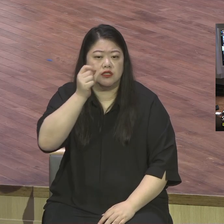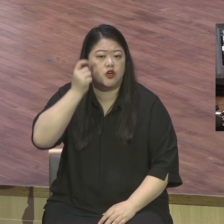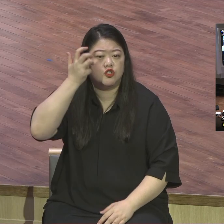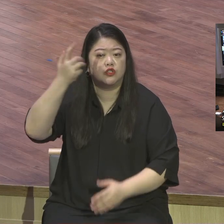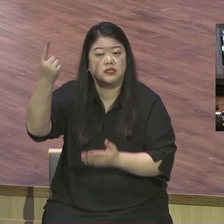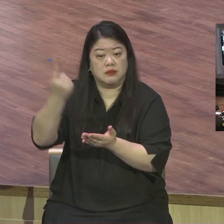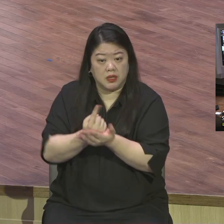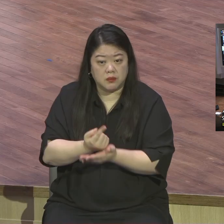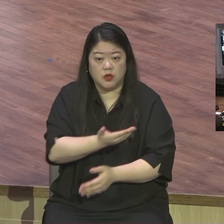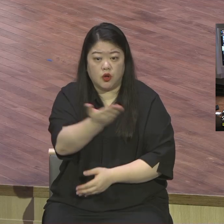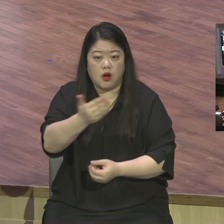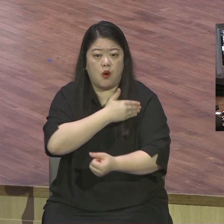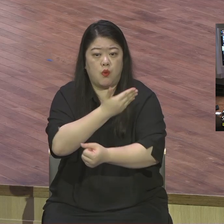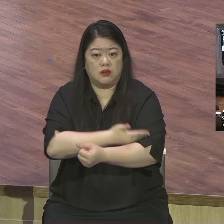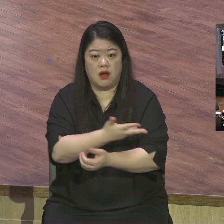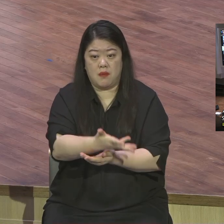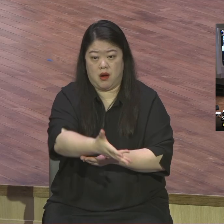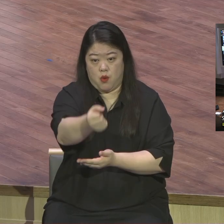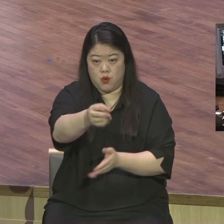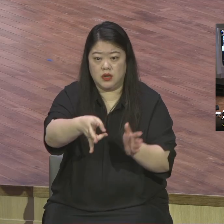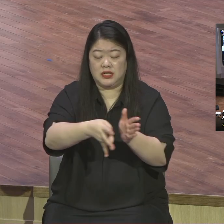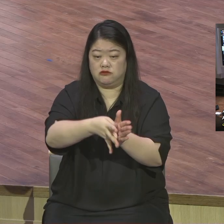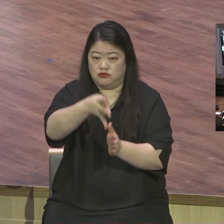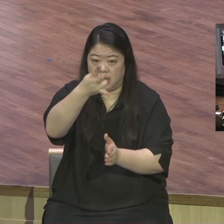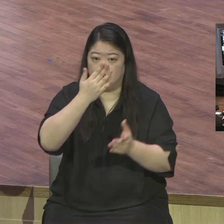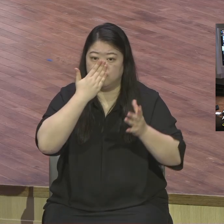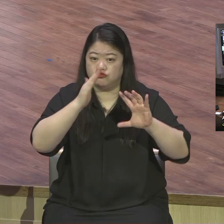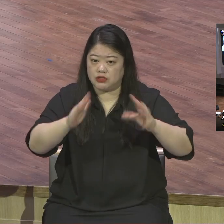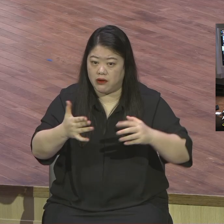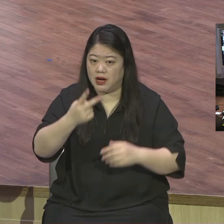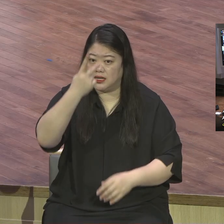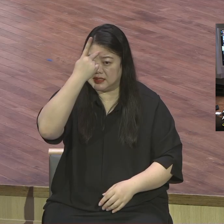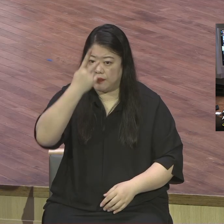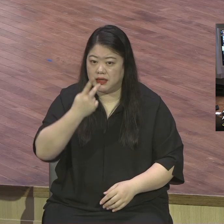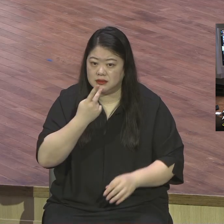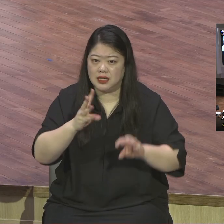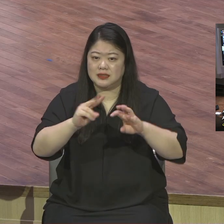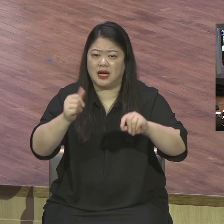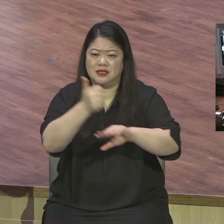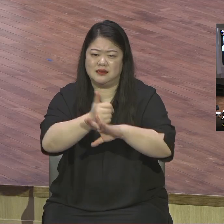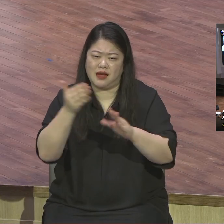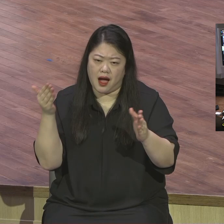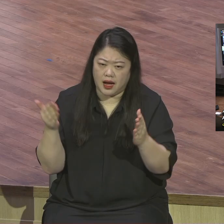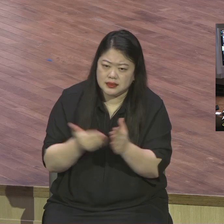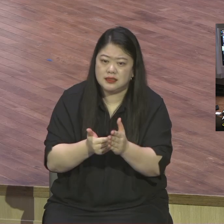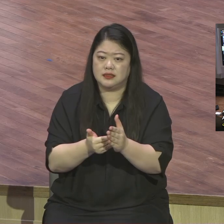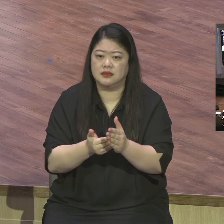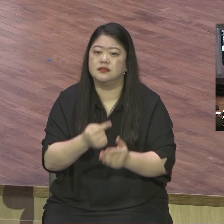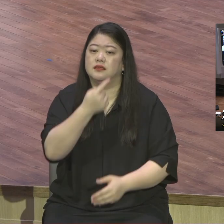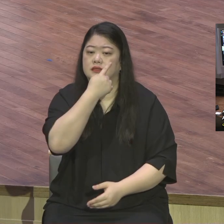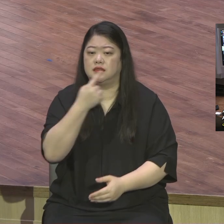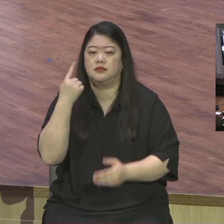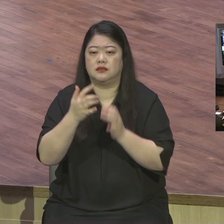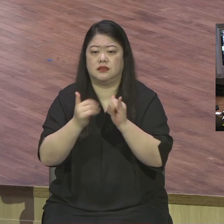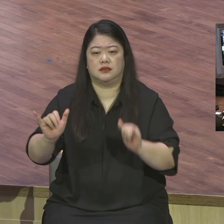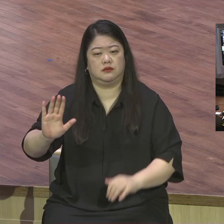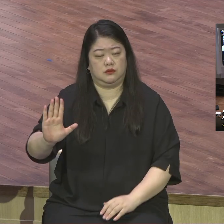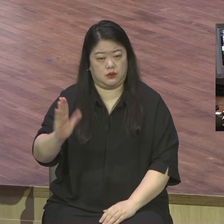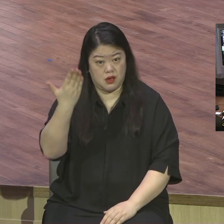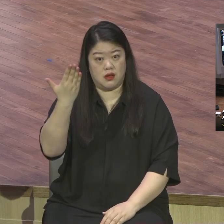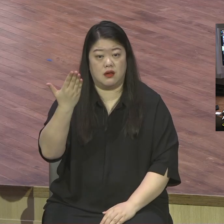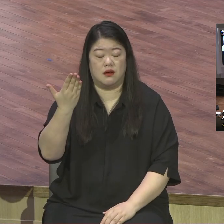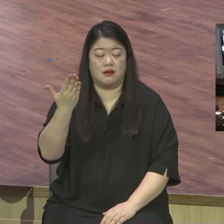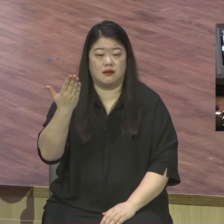마시면 너희가 군덩을 받고 예루살렘과 유대와 사마리와 땅 끝까지 이르러 내 정인이 되리라.